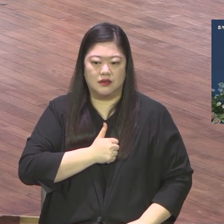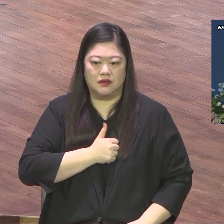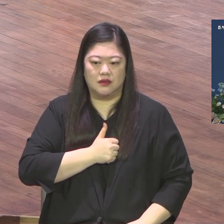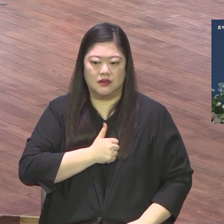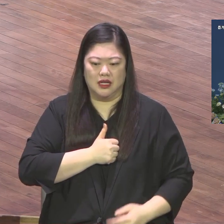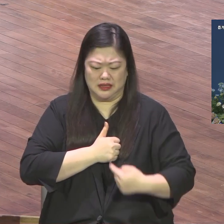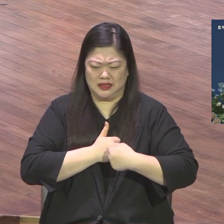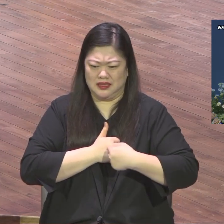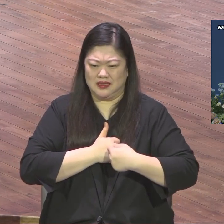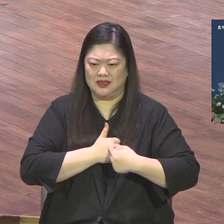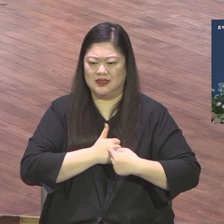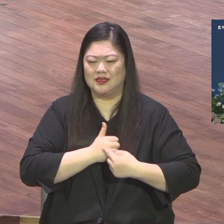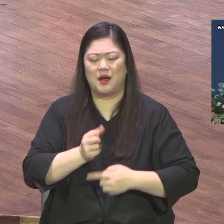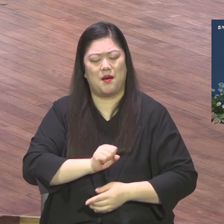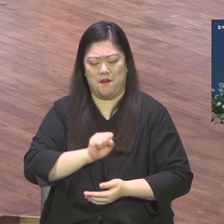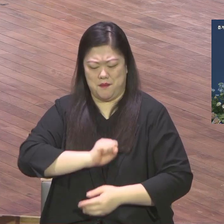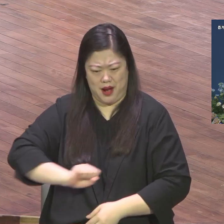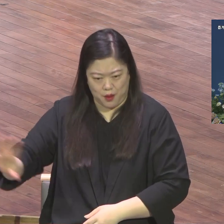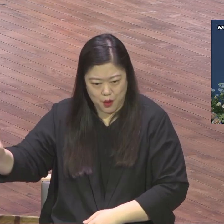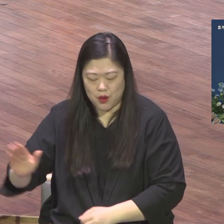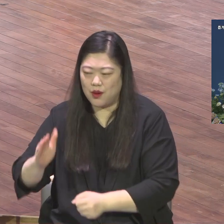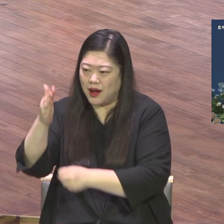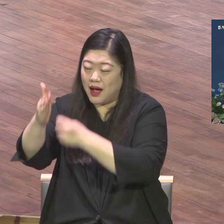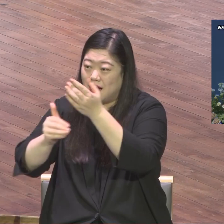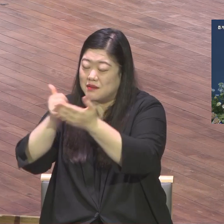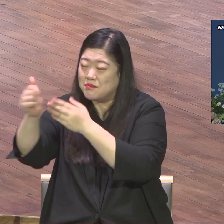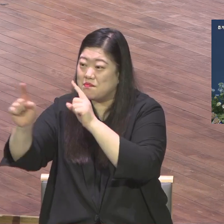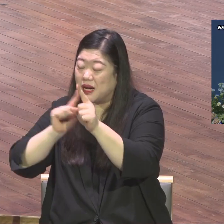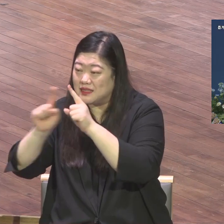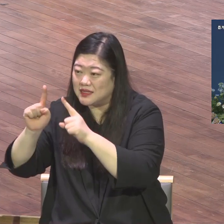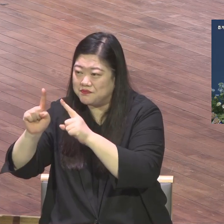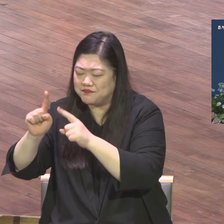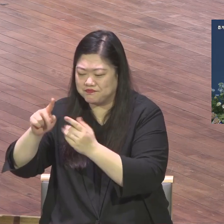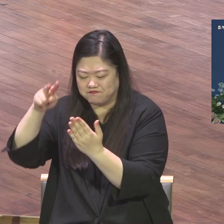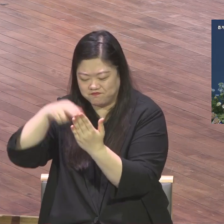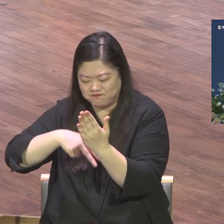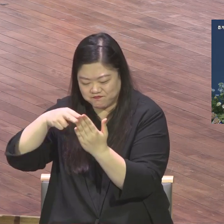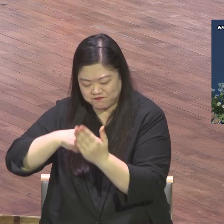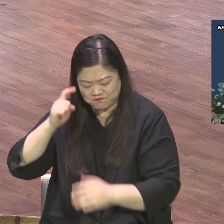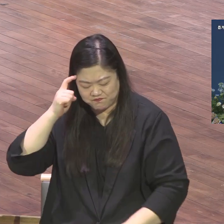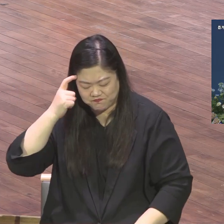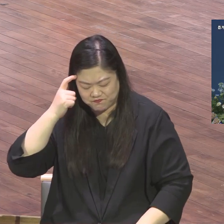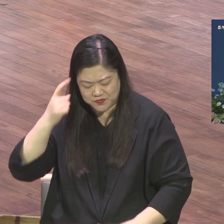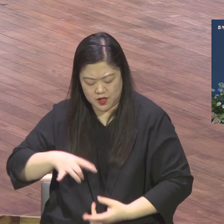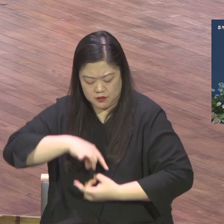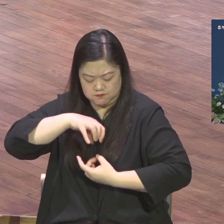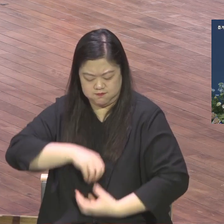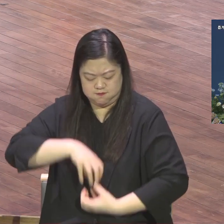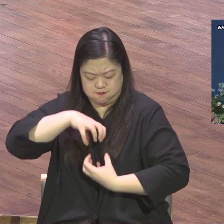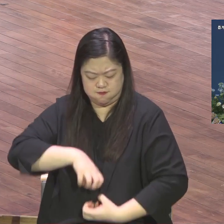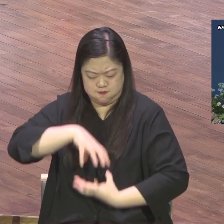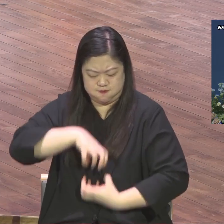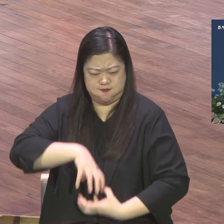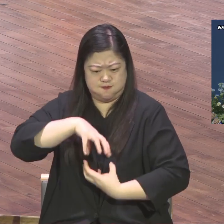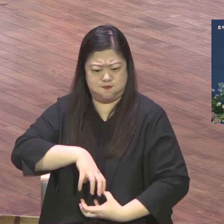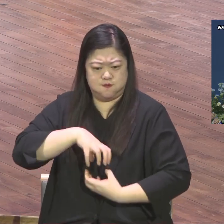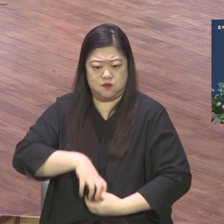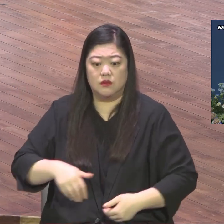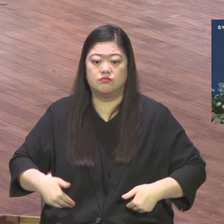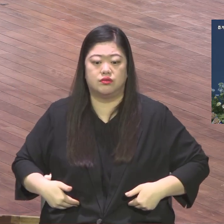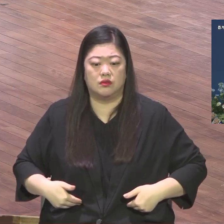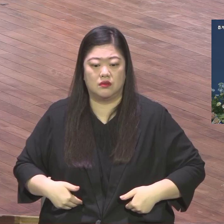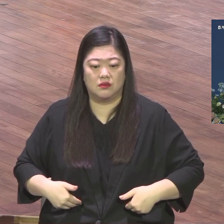시간이 중요합니다. 말씀이 뭐요? 나 것이 내 것, 개인화. 내 것이 돼야 됩니다. 말씀